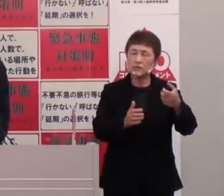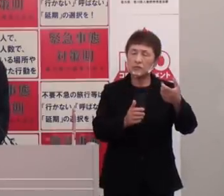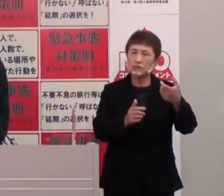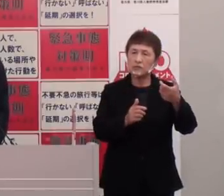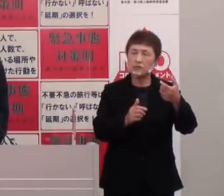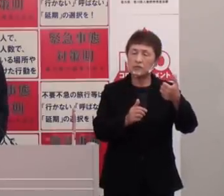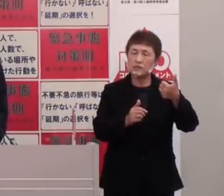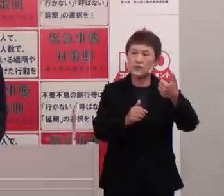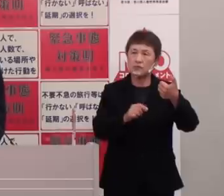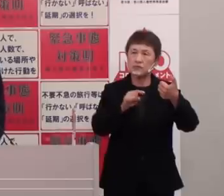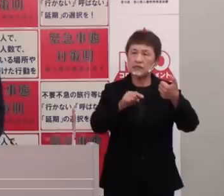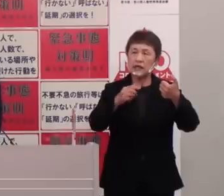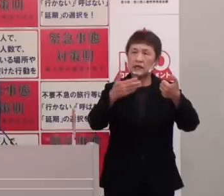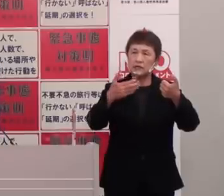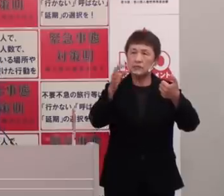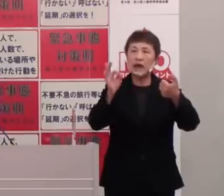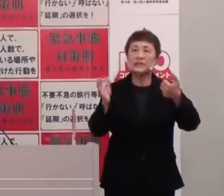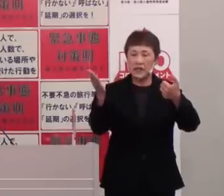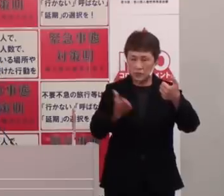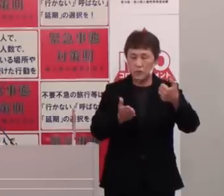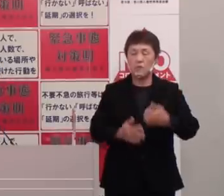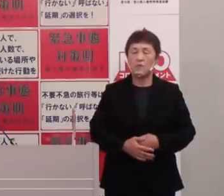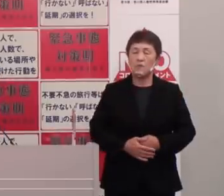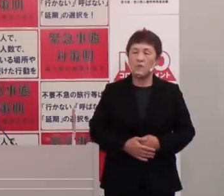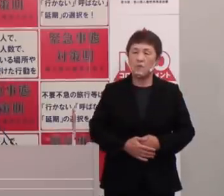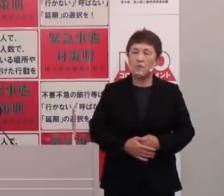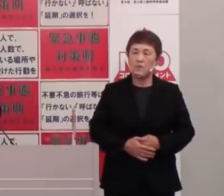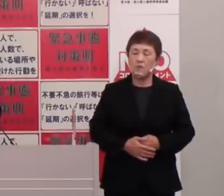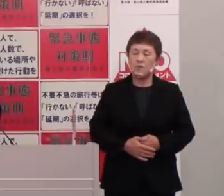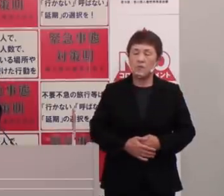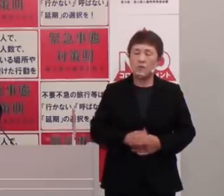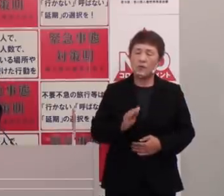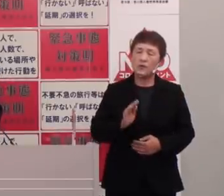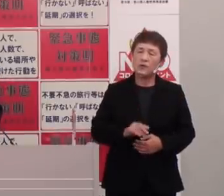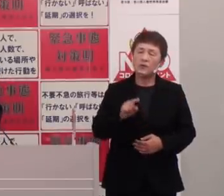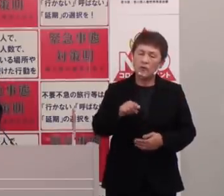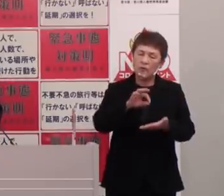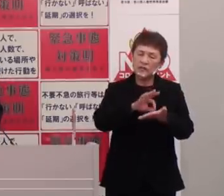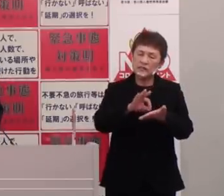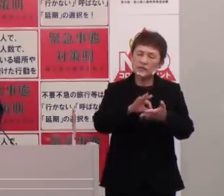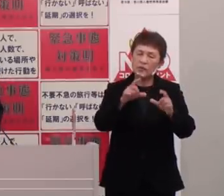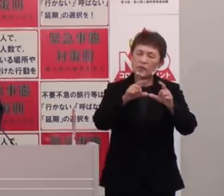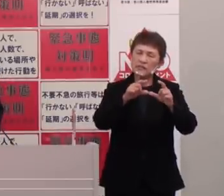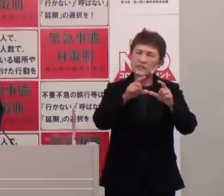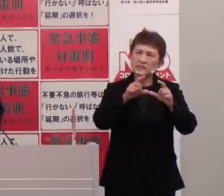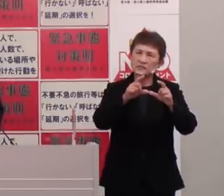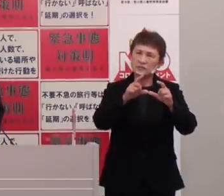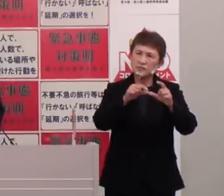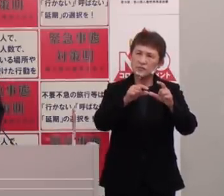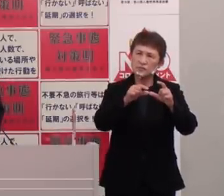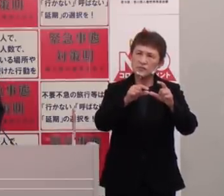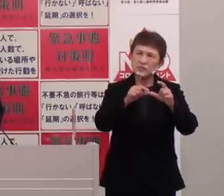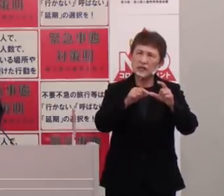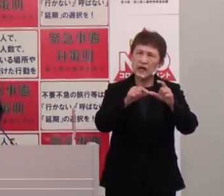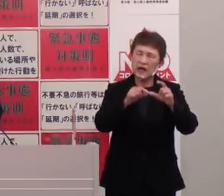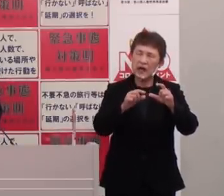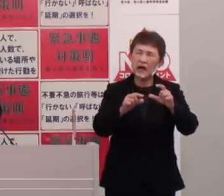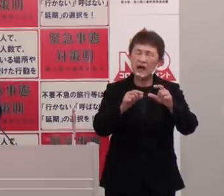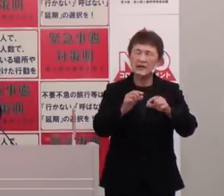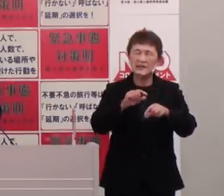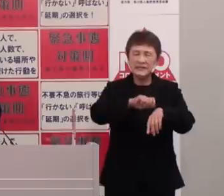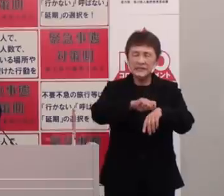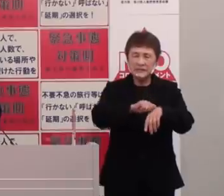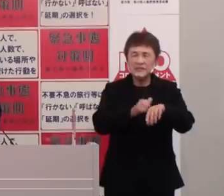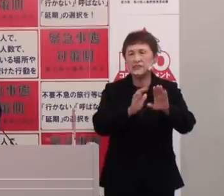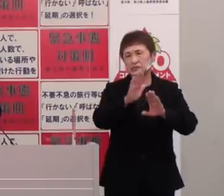昇したと。まずはその、知事ずっとその病床の使用率の悪化等にもご発言していただいていたんですが、ステージ4に